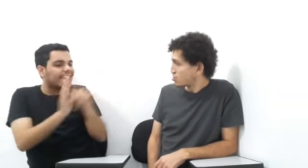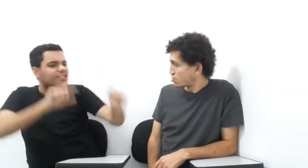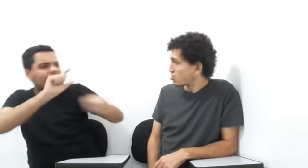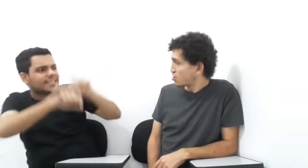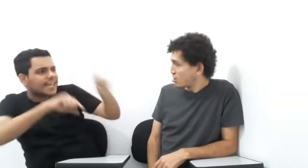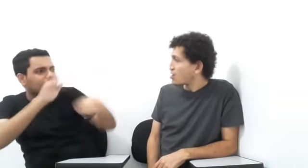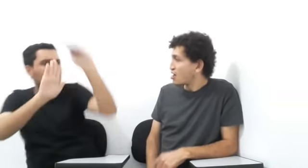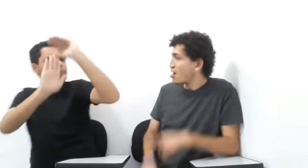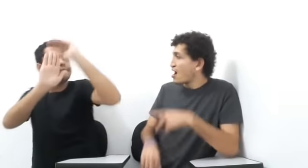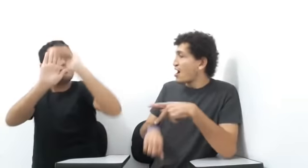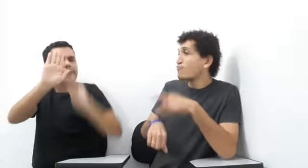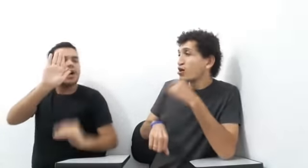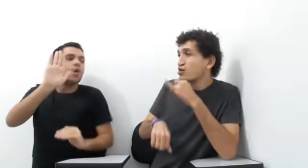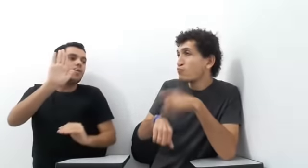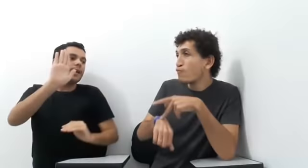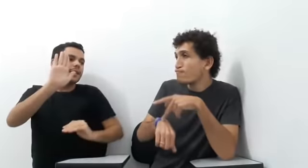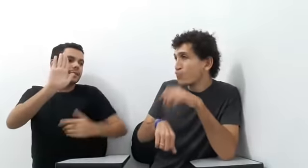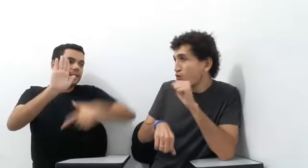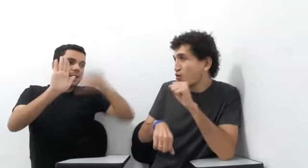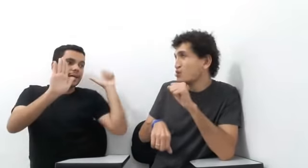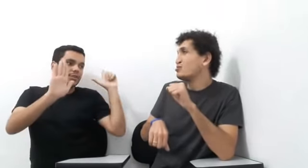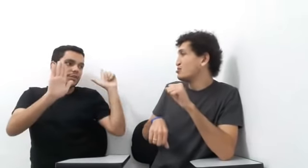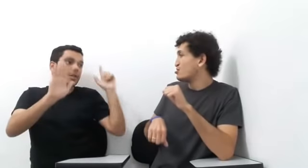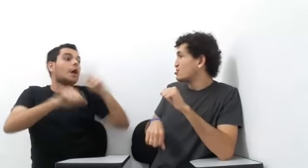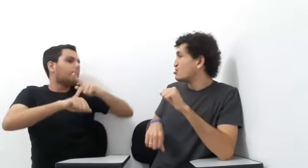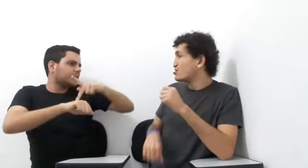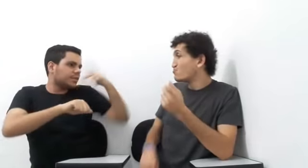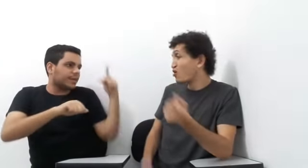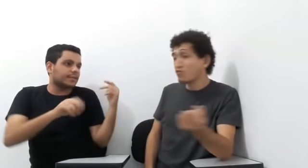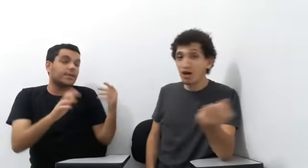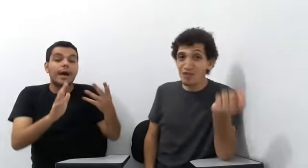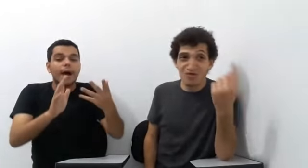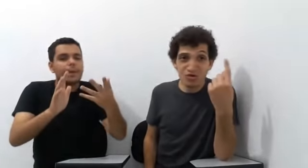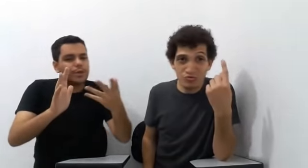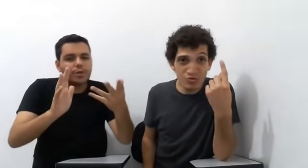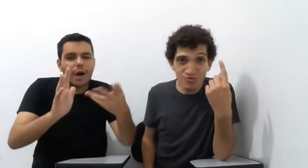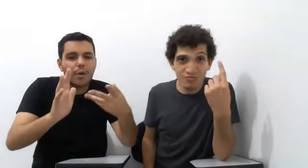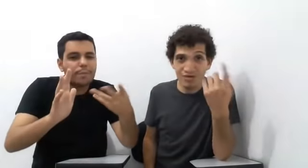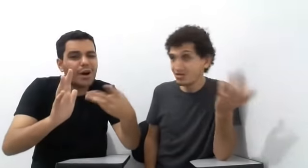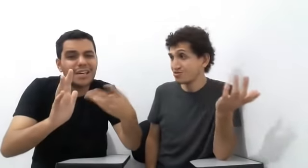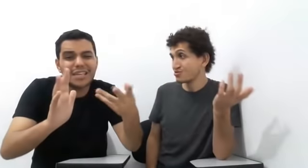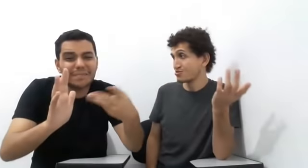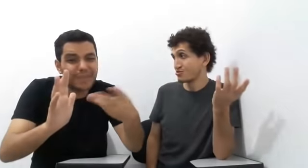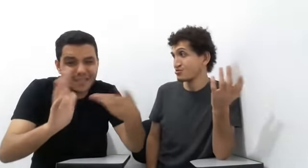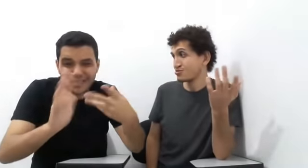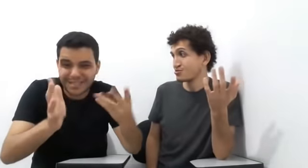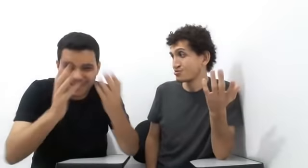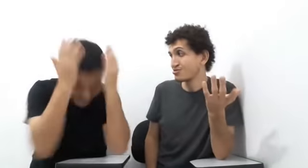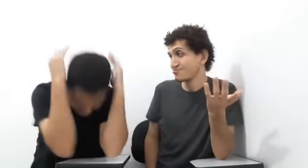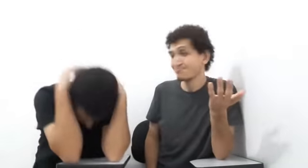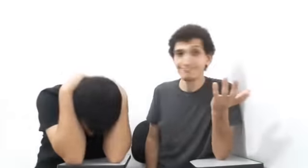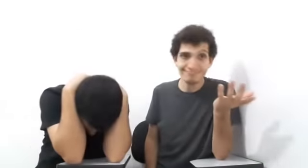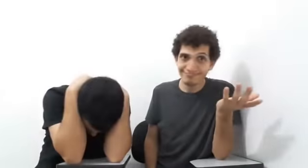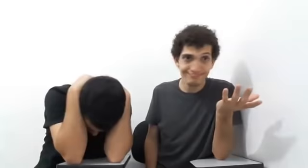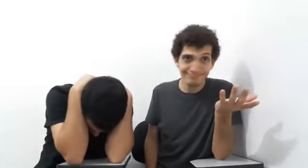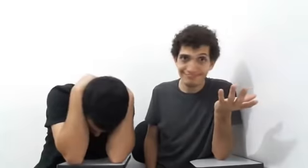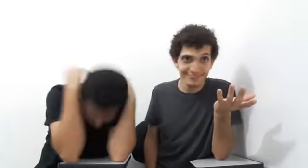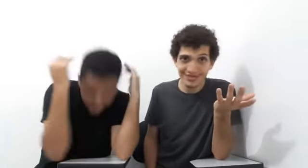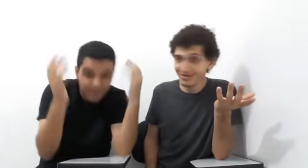já seleciona. Por exemplo, uma lista antes, pós-graduação. Pessoal, Pro Libras, deixa eu chorar um pouquinho,